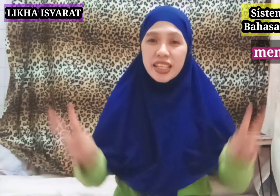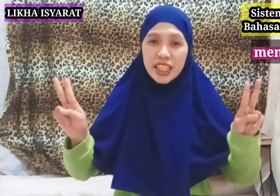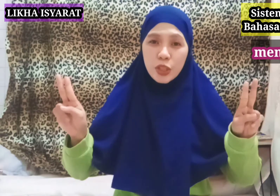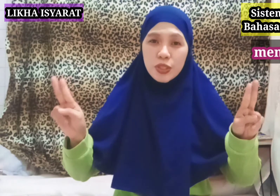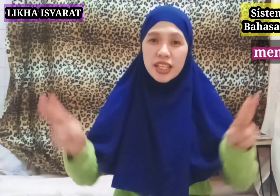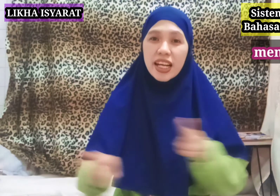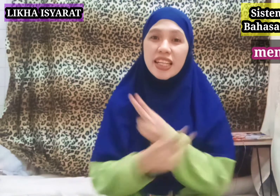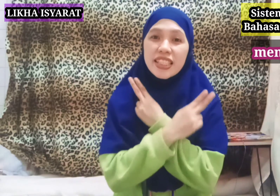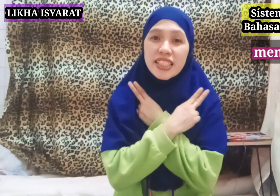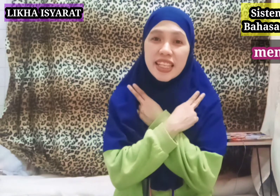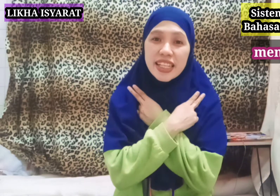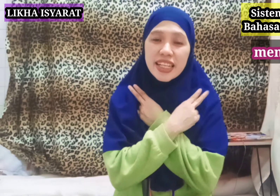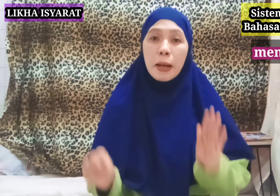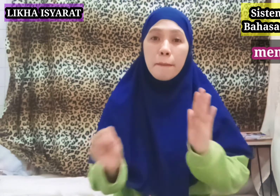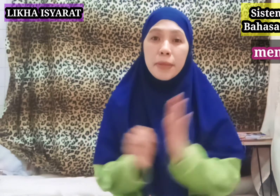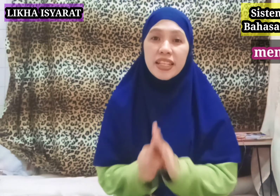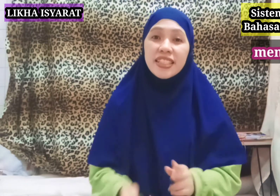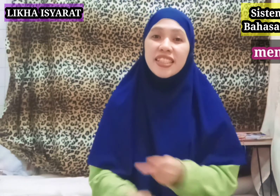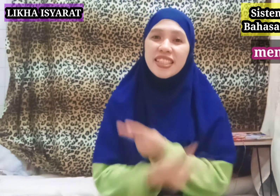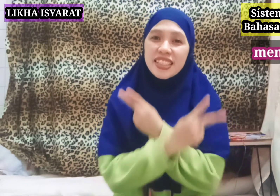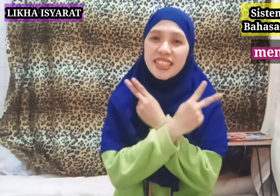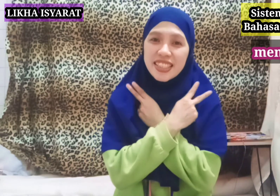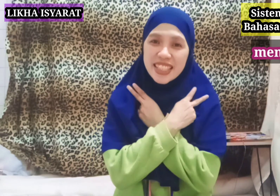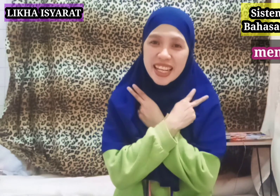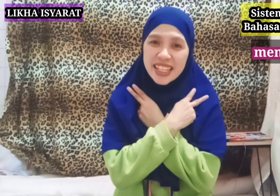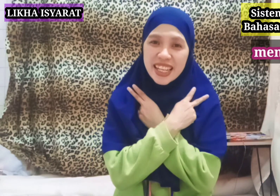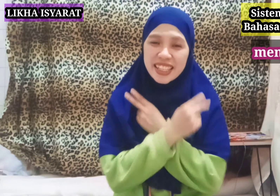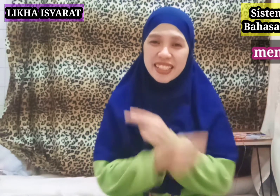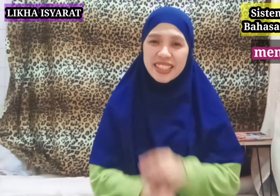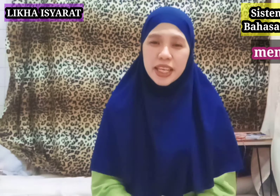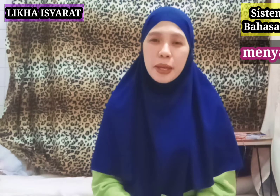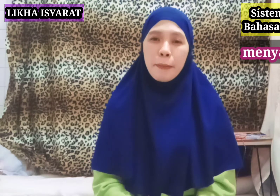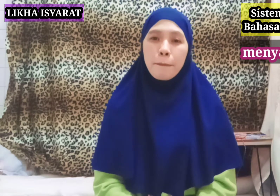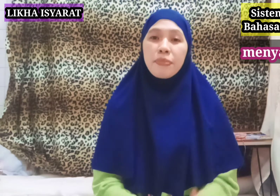Ini tuh jaga, jaga, menjaga.